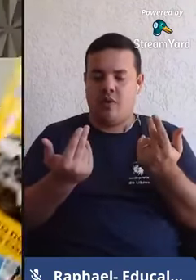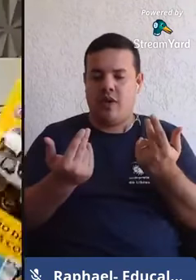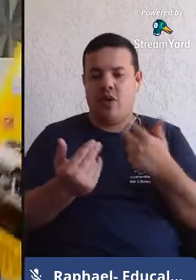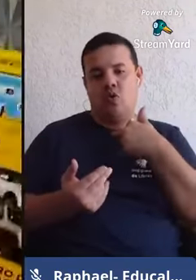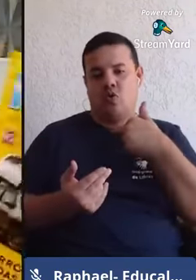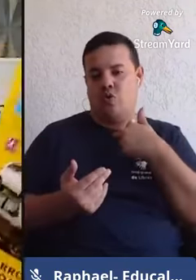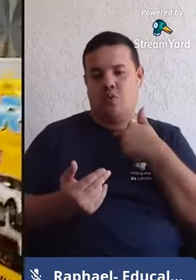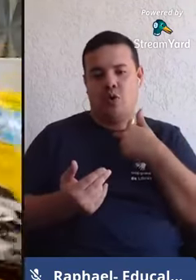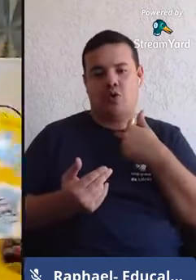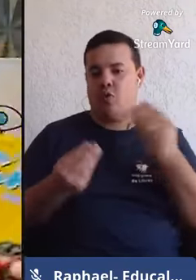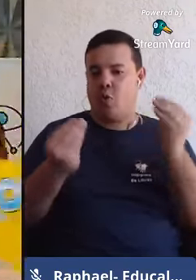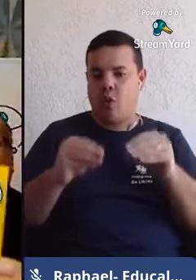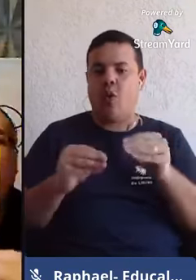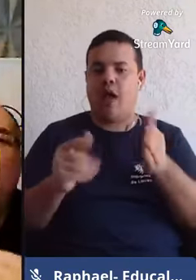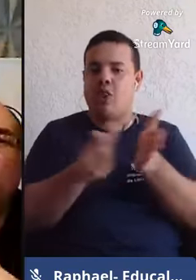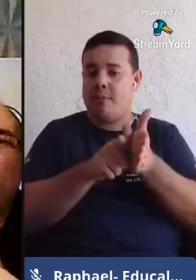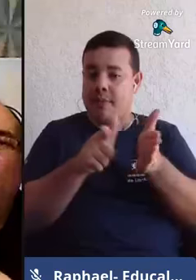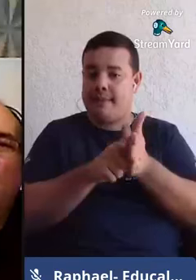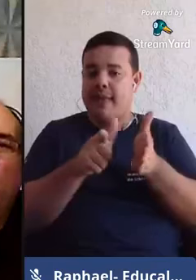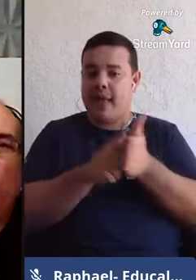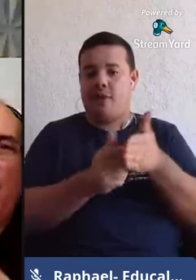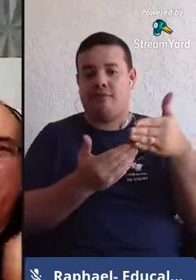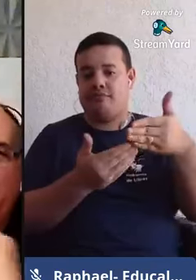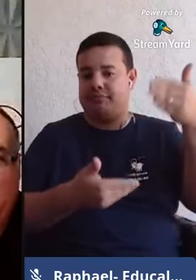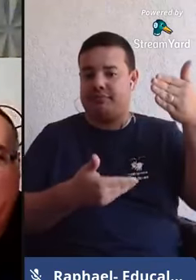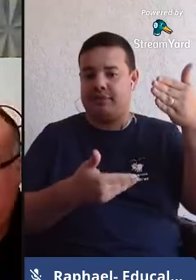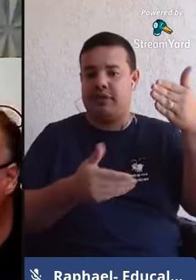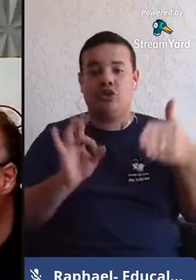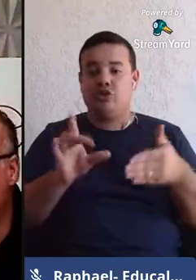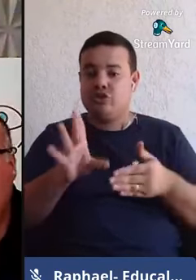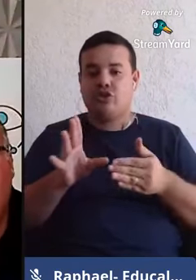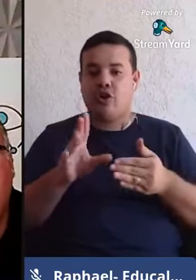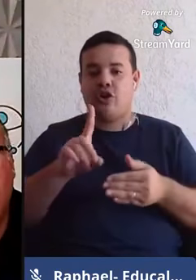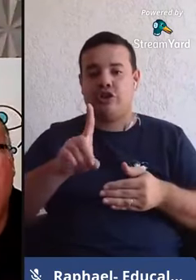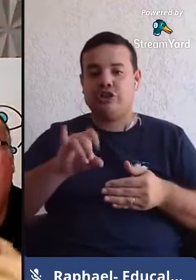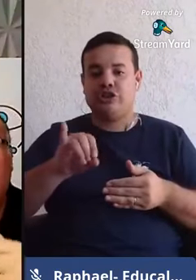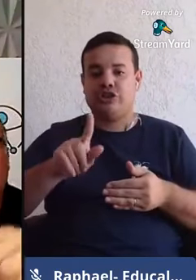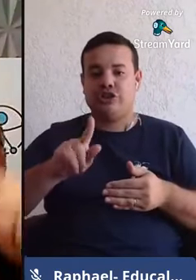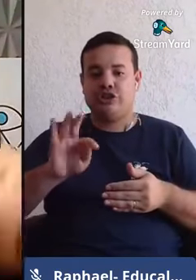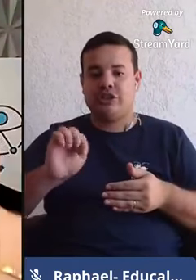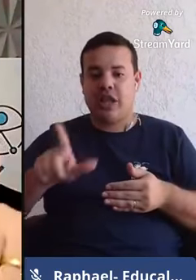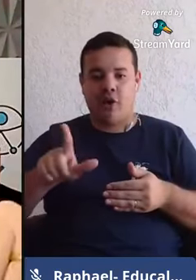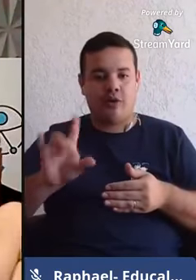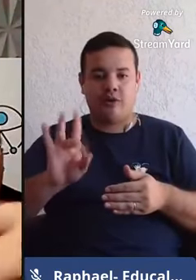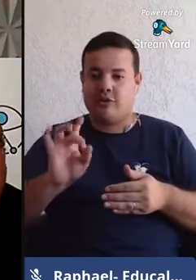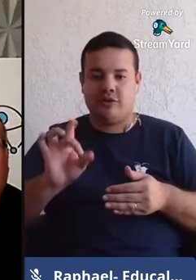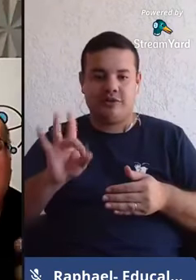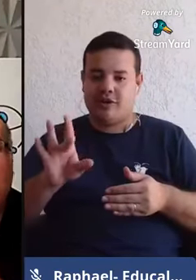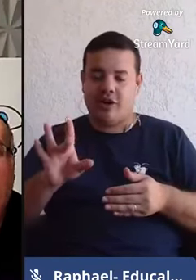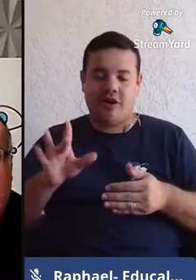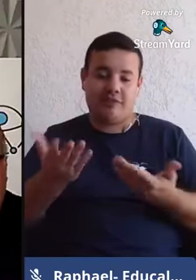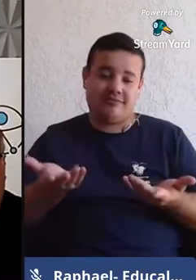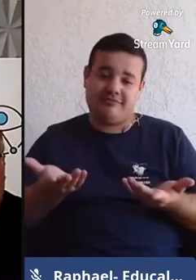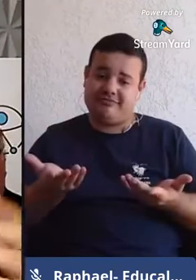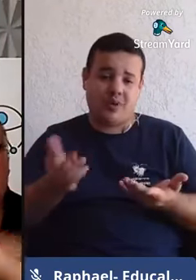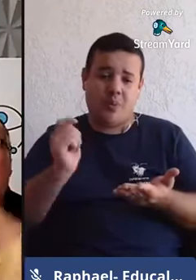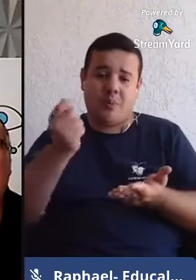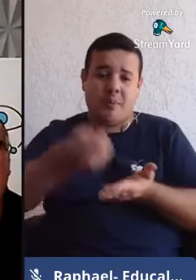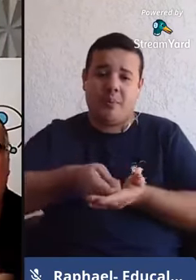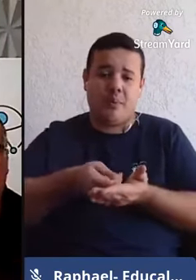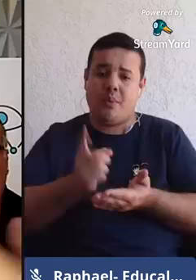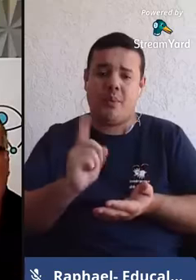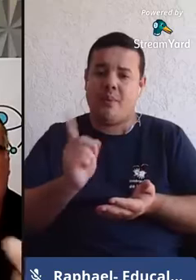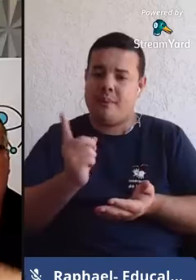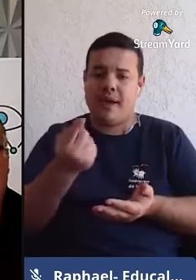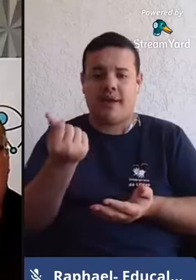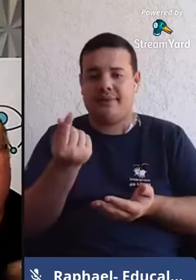aqui no papel. Se eu tiver ela só online, como ela já existe online também, mas se eu tiver só ela online, ela não se paga. As contas